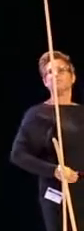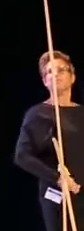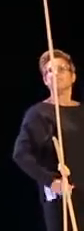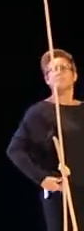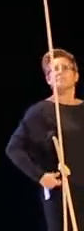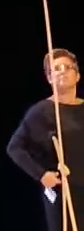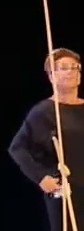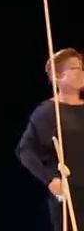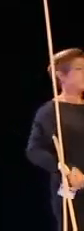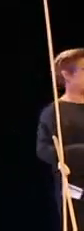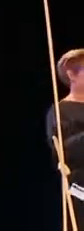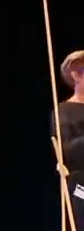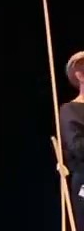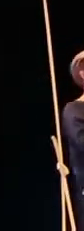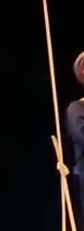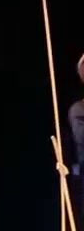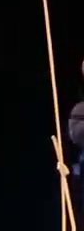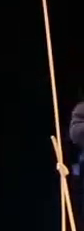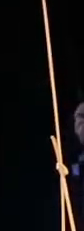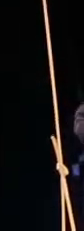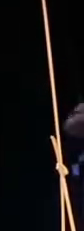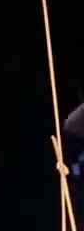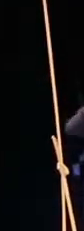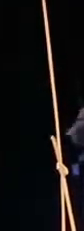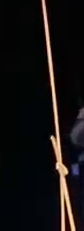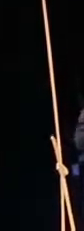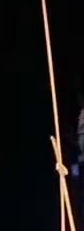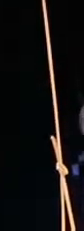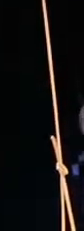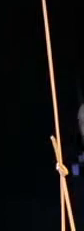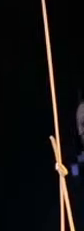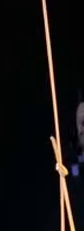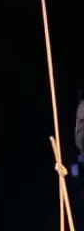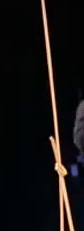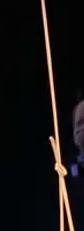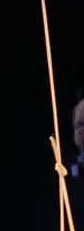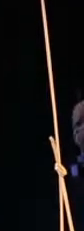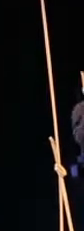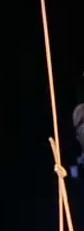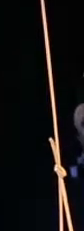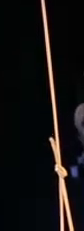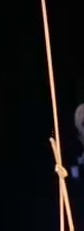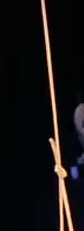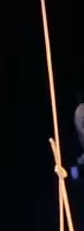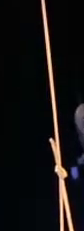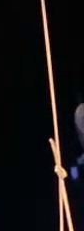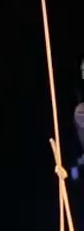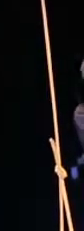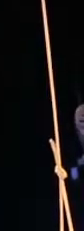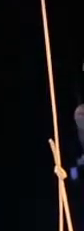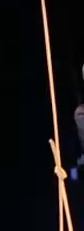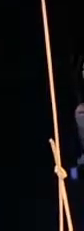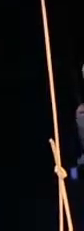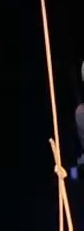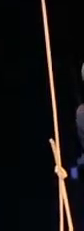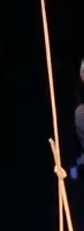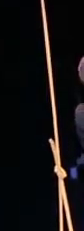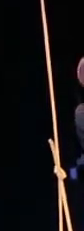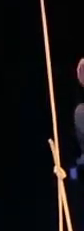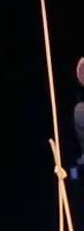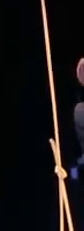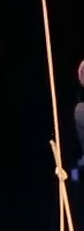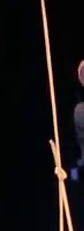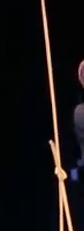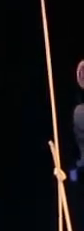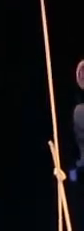Och med mig på scen så har jag min vapendragare som har tagit paus från Yasuragis bat